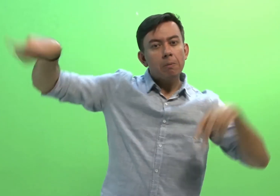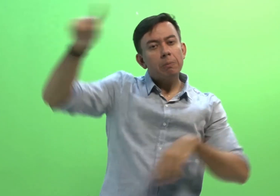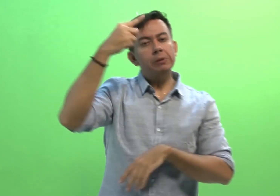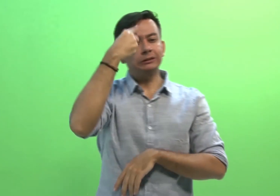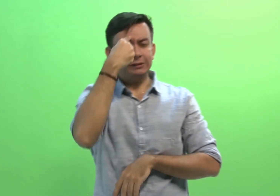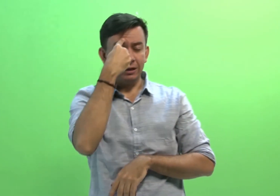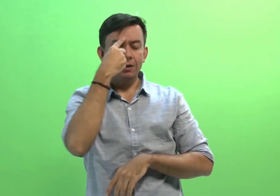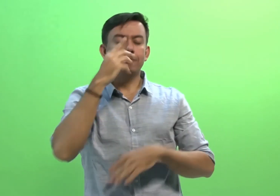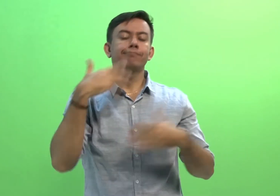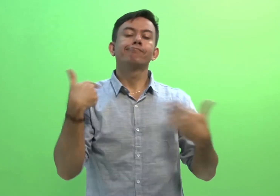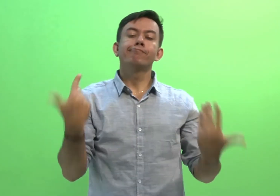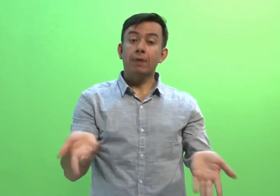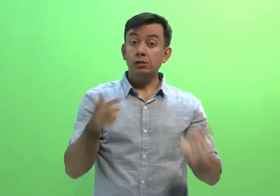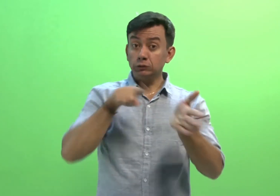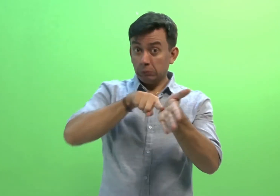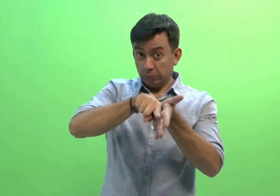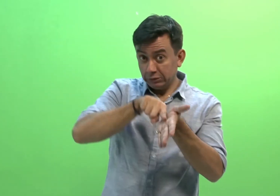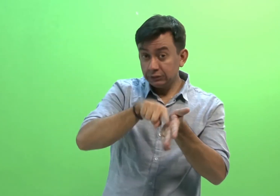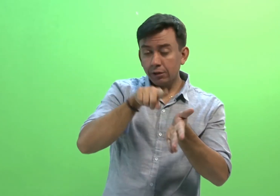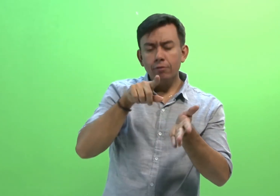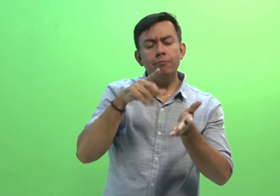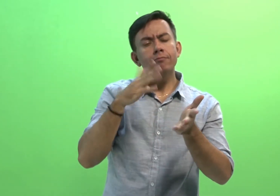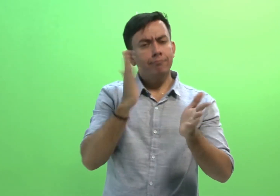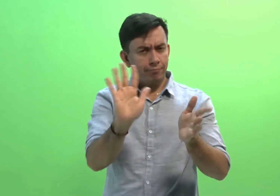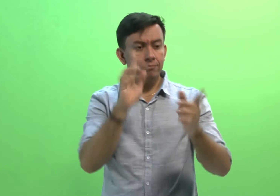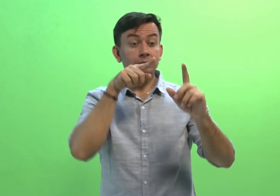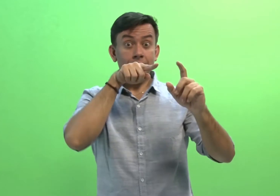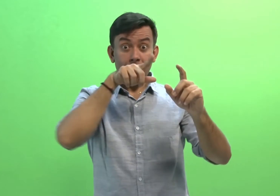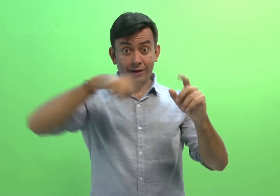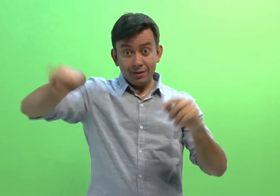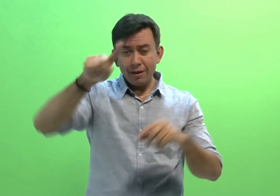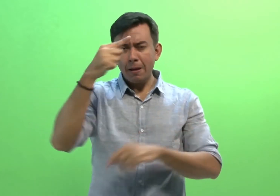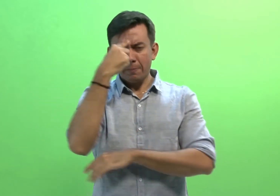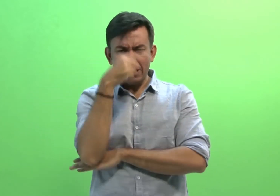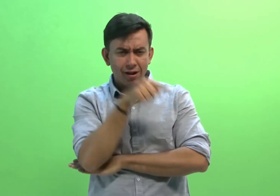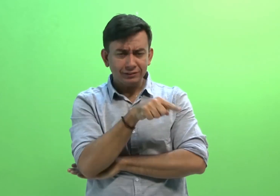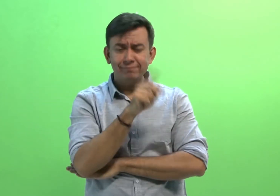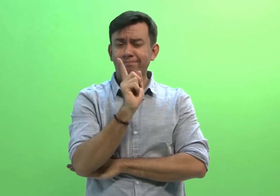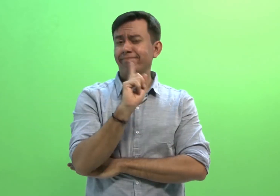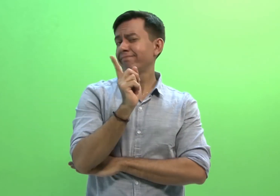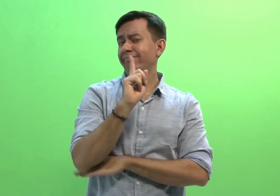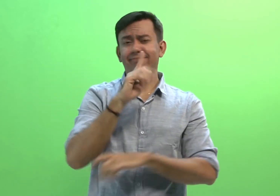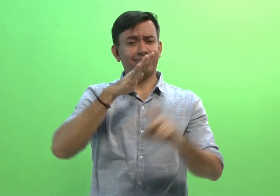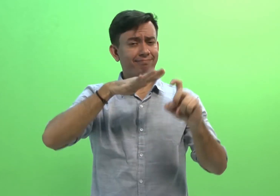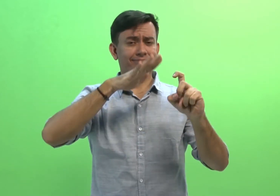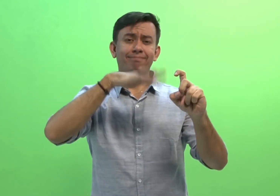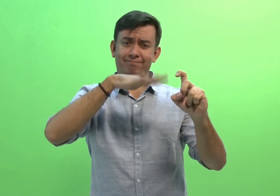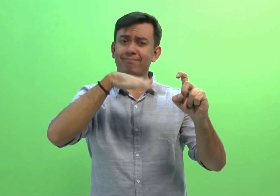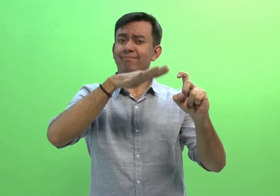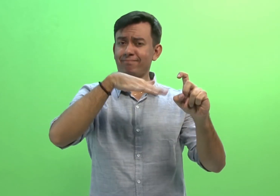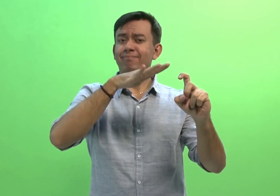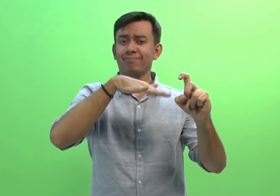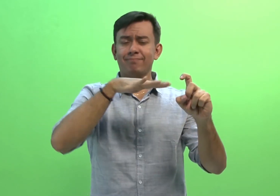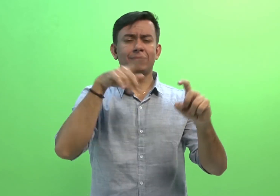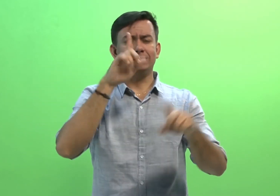abstratas. Acreditavam-se no início. As pesquisas já mostraram que isso é verdade, que isso é um mito, não é